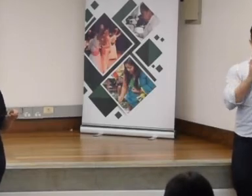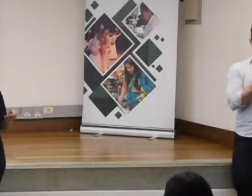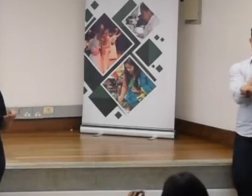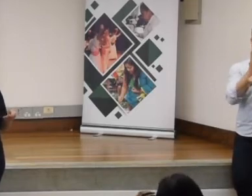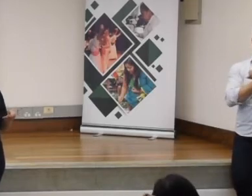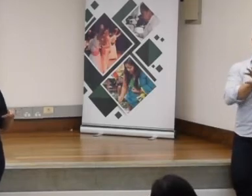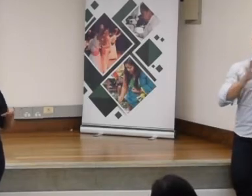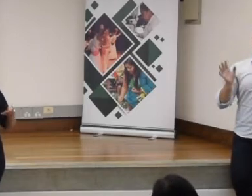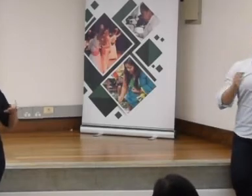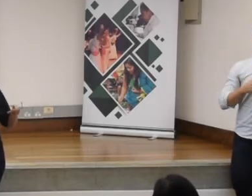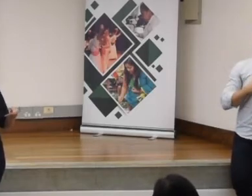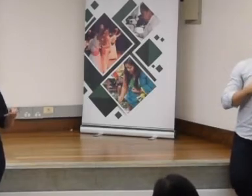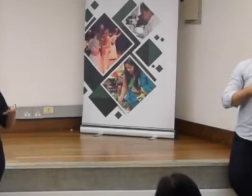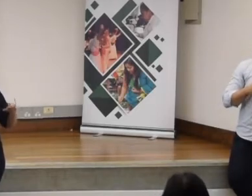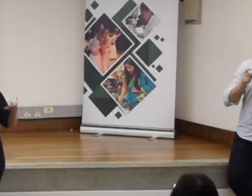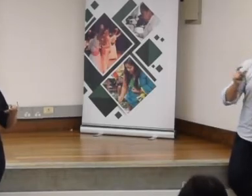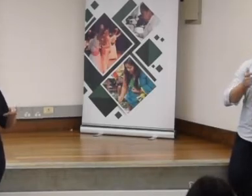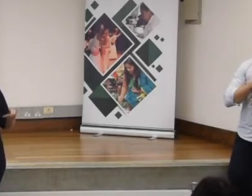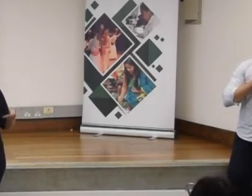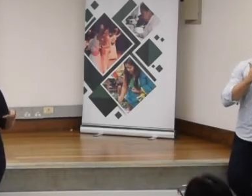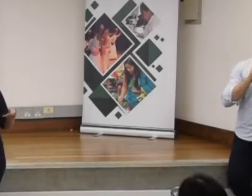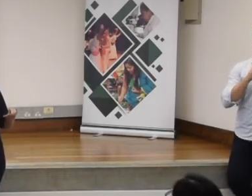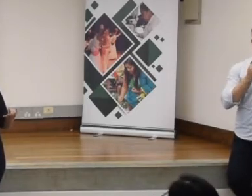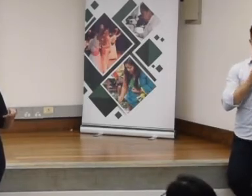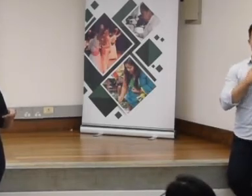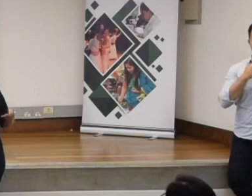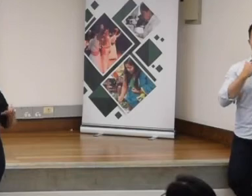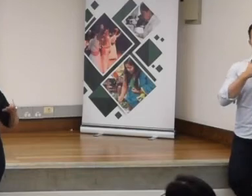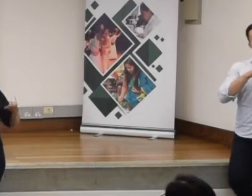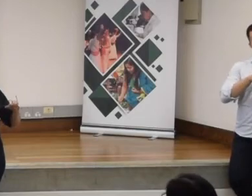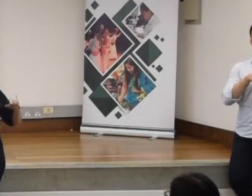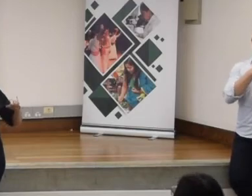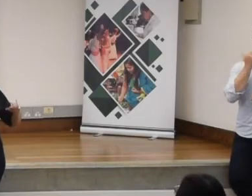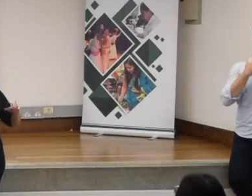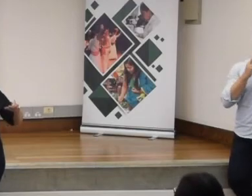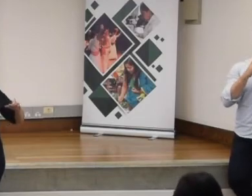a la modalidad intensiva de reuniones cortas?